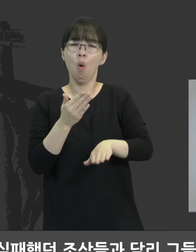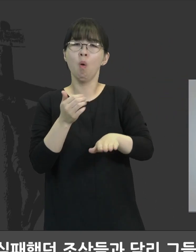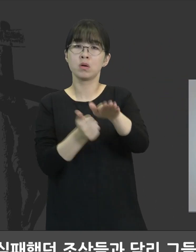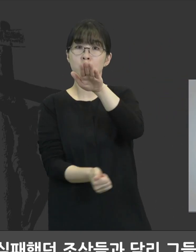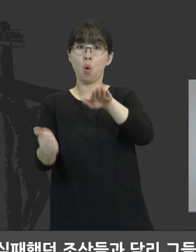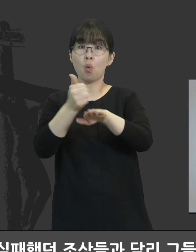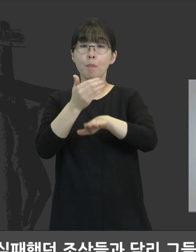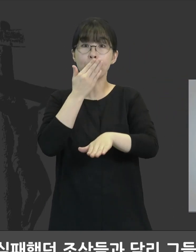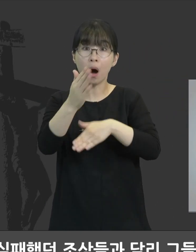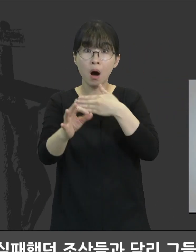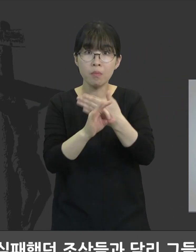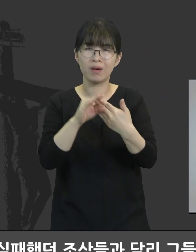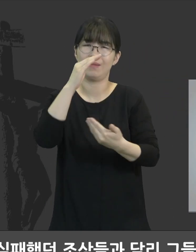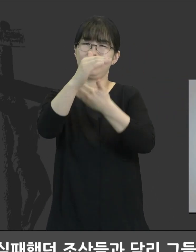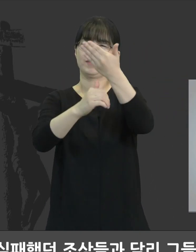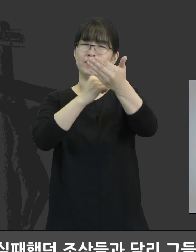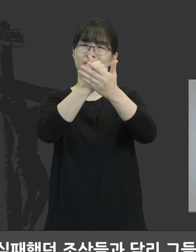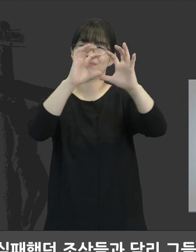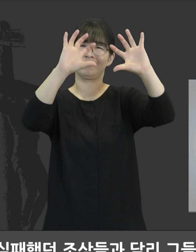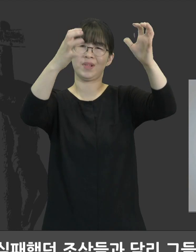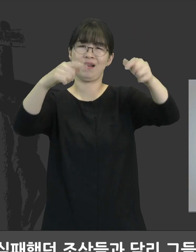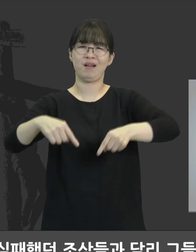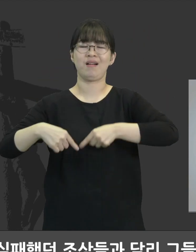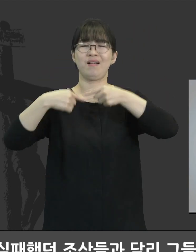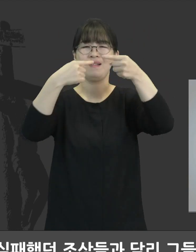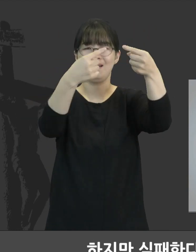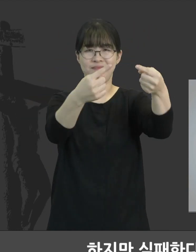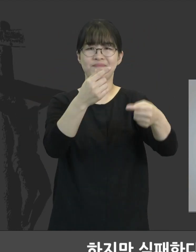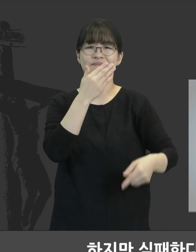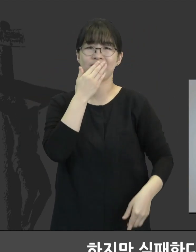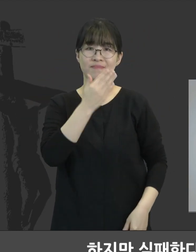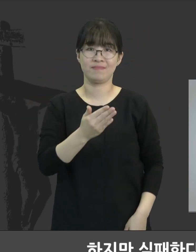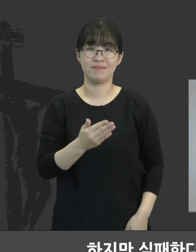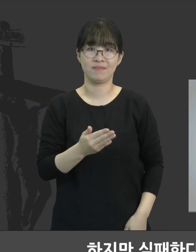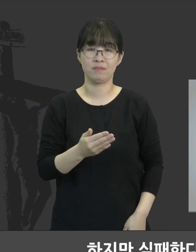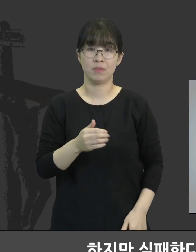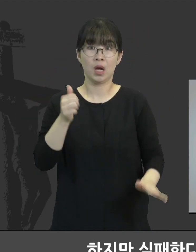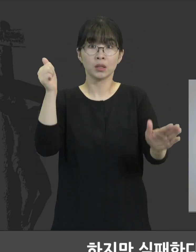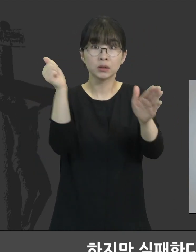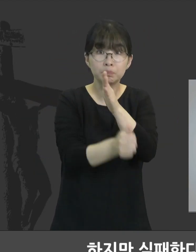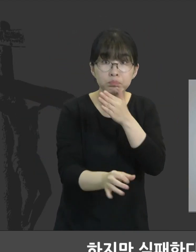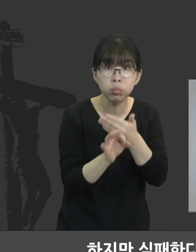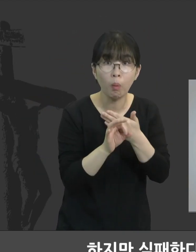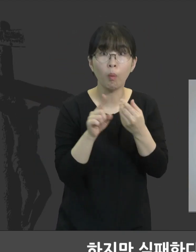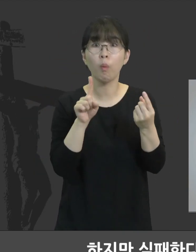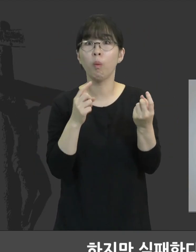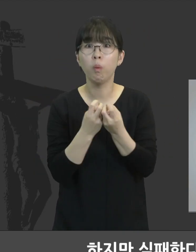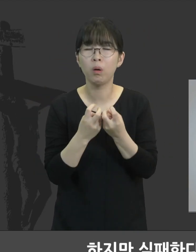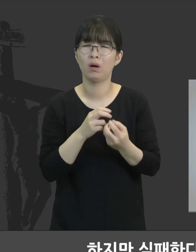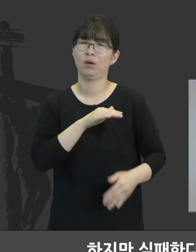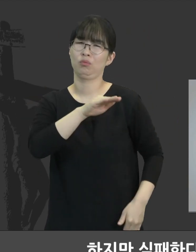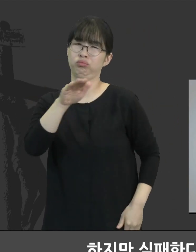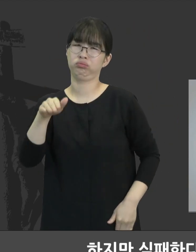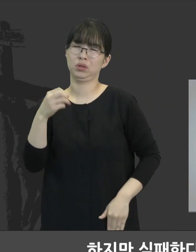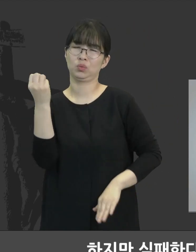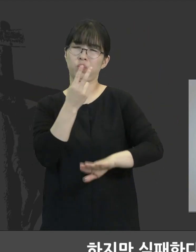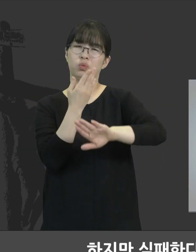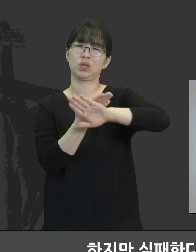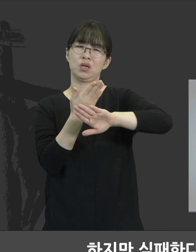하나님 나라가 그들을 통해서 실현될 것입니다. 하지만 실패한다면 우리는 또 다른 하나님의 아들을